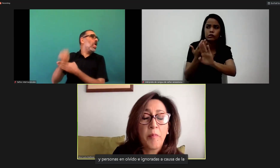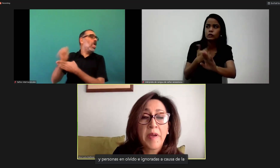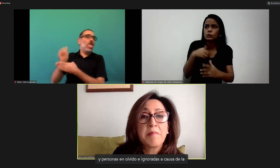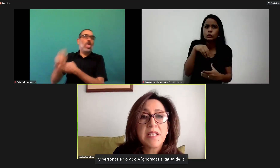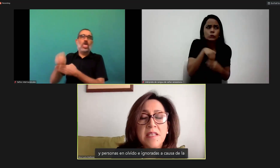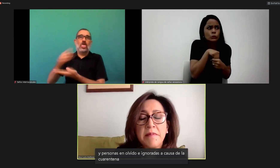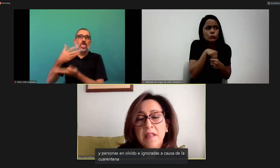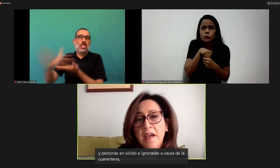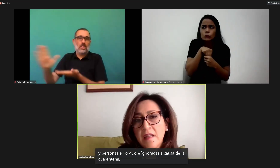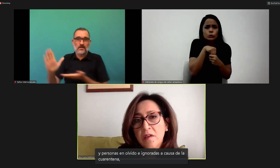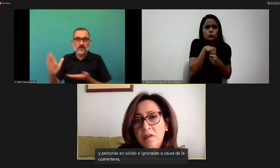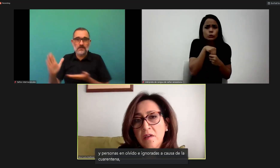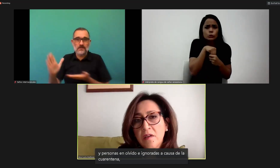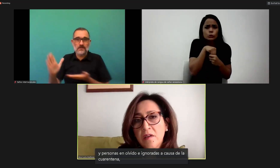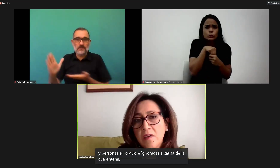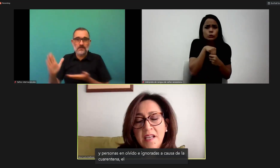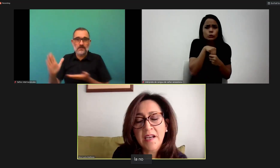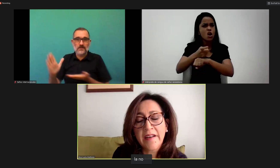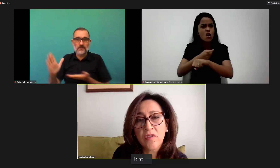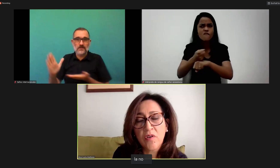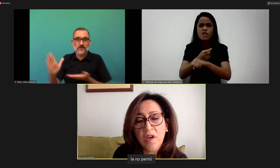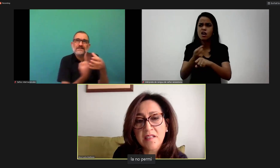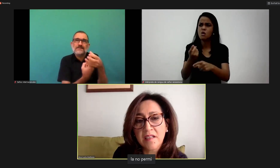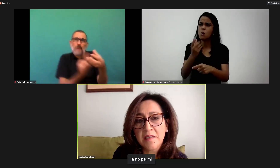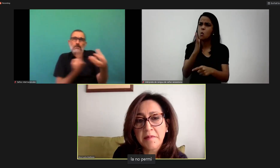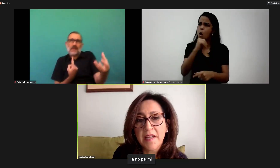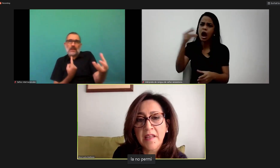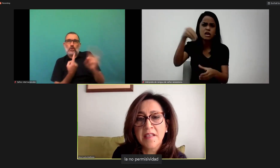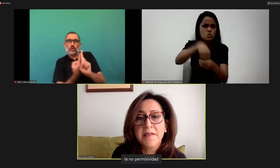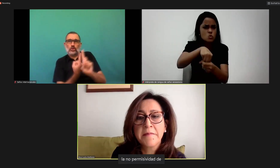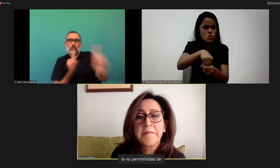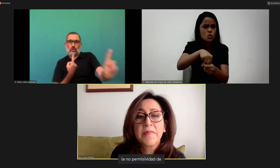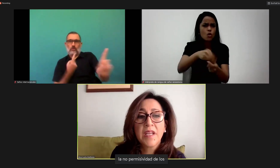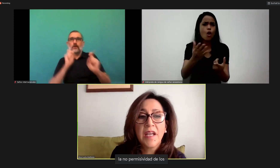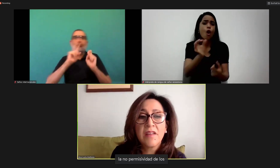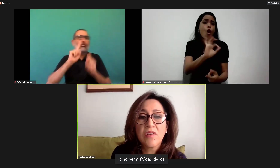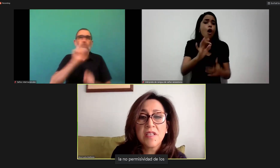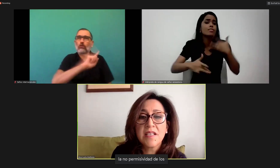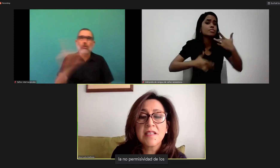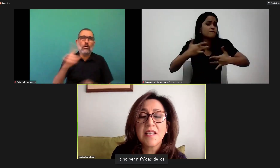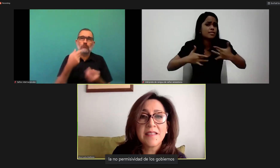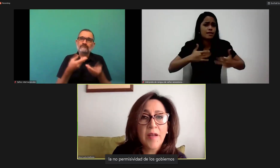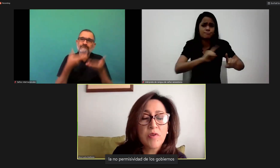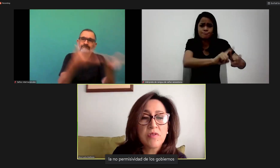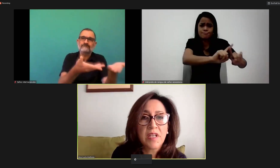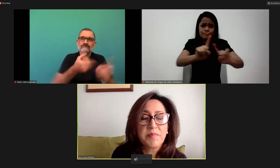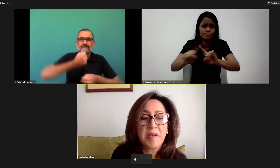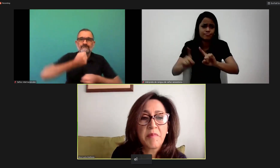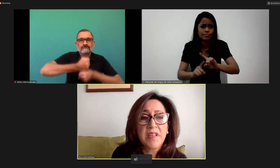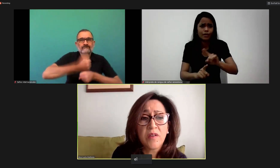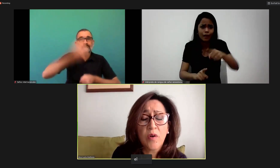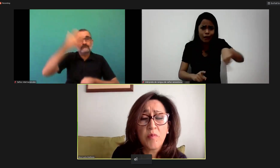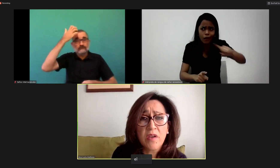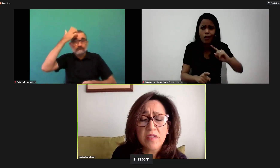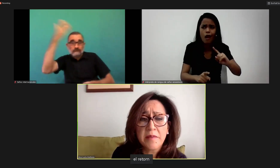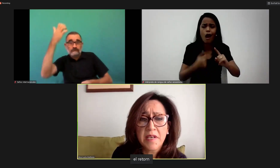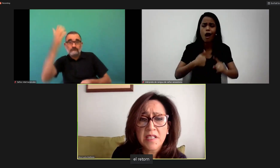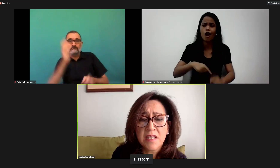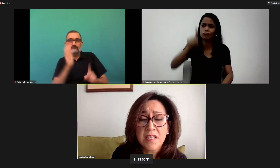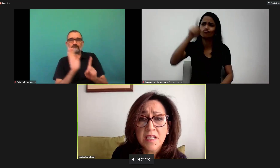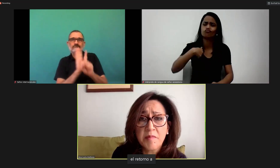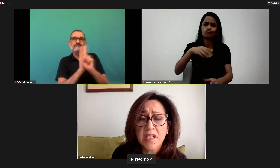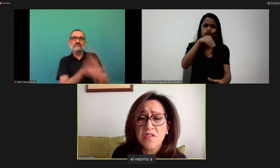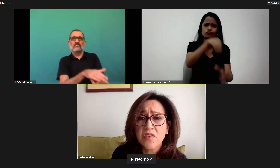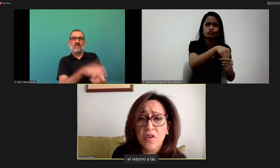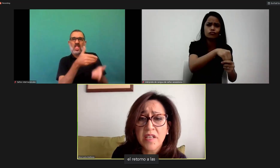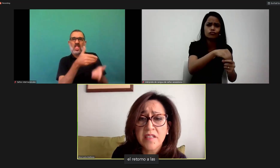la no permisividad de inclusión hacia el retorno a las actividades. Entonces, estamos experimentando aún mayores niveles